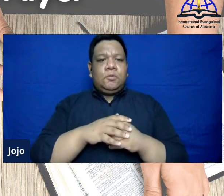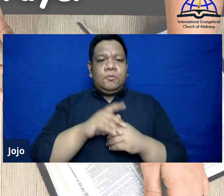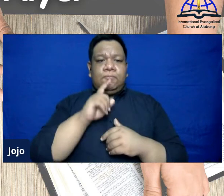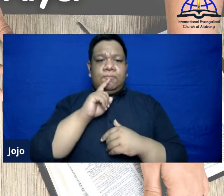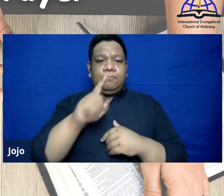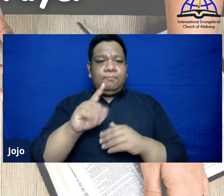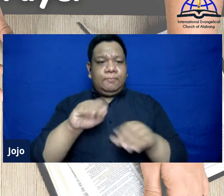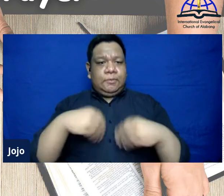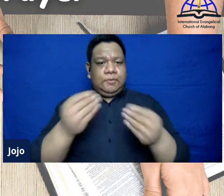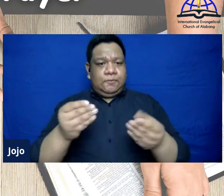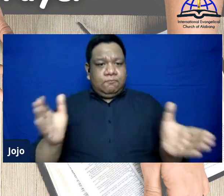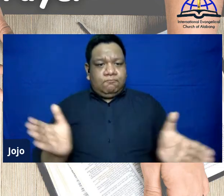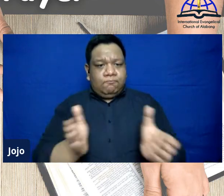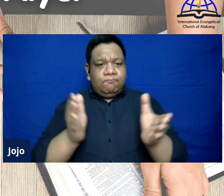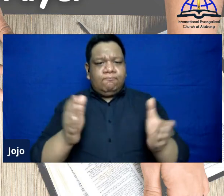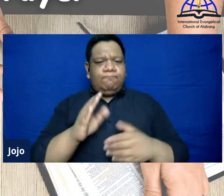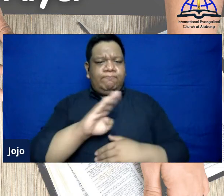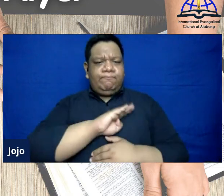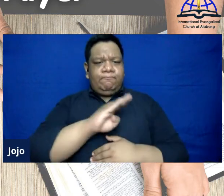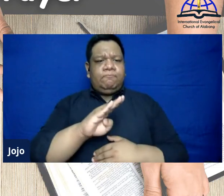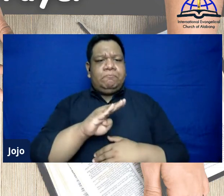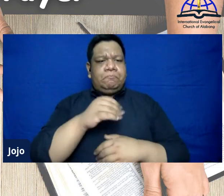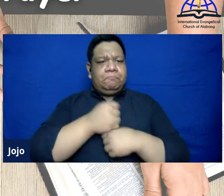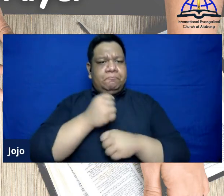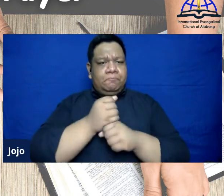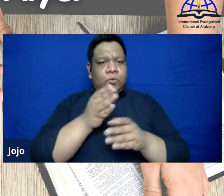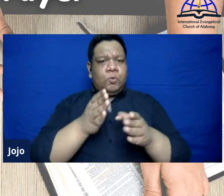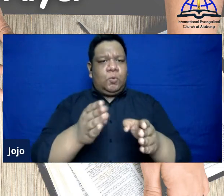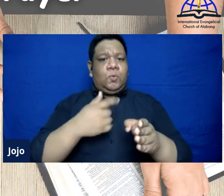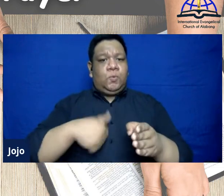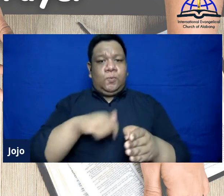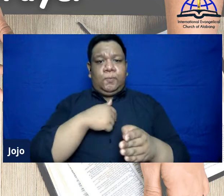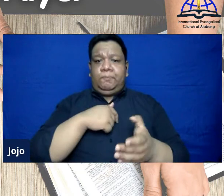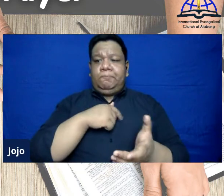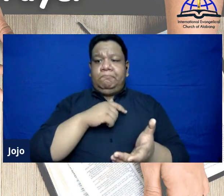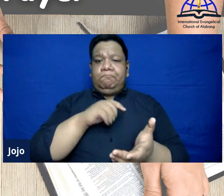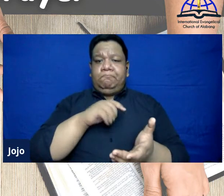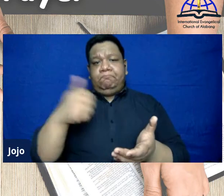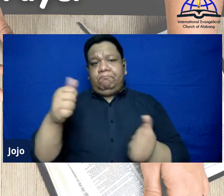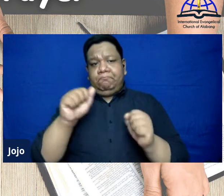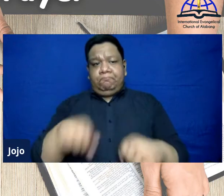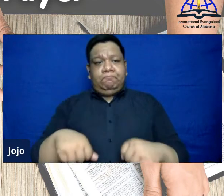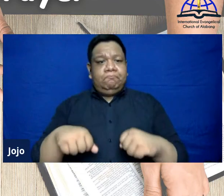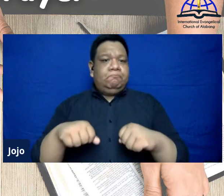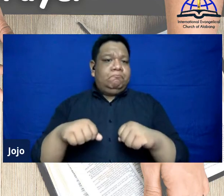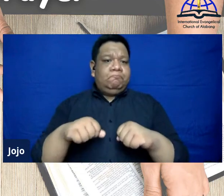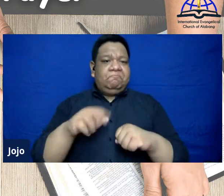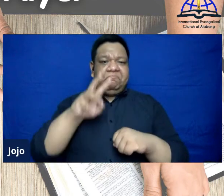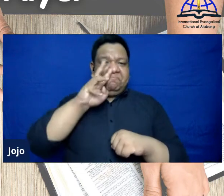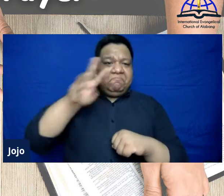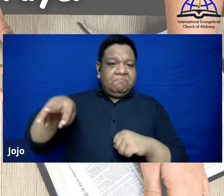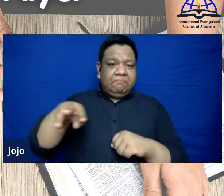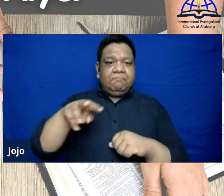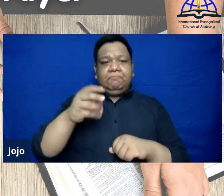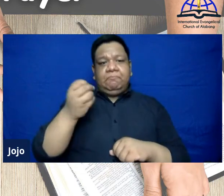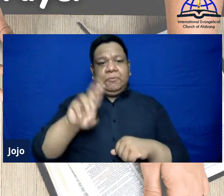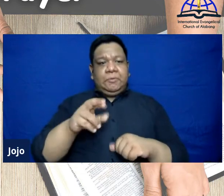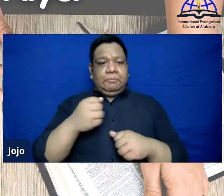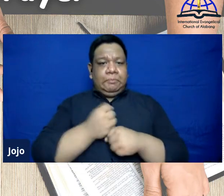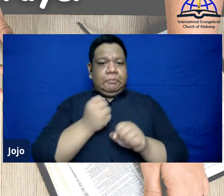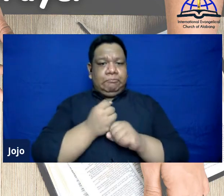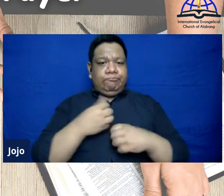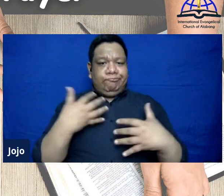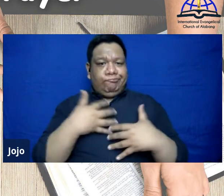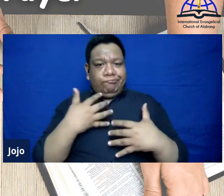courage to make attempts that we otherwise would ignore, or they make us tremble in